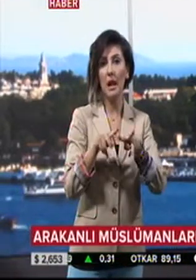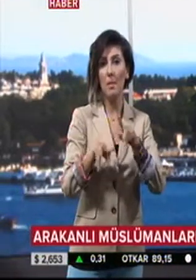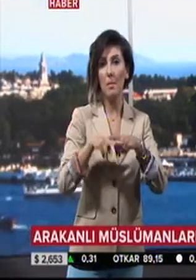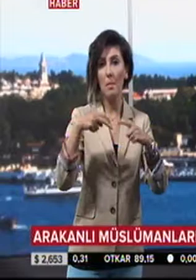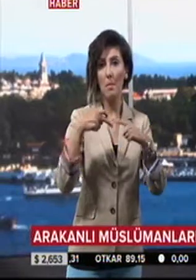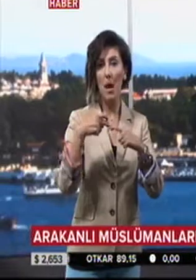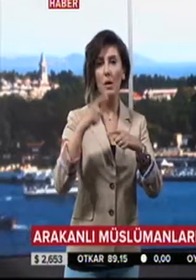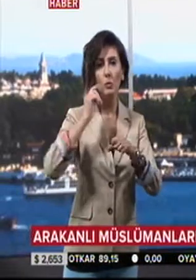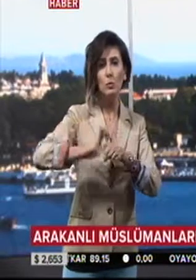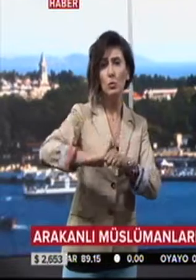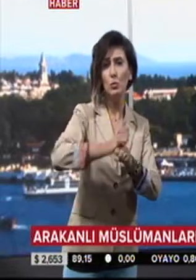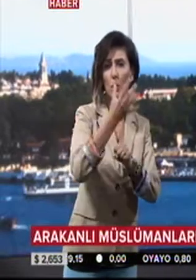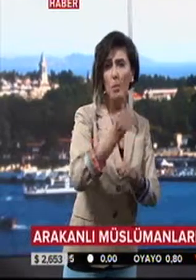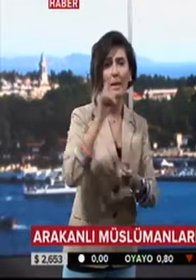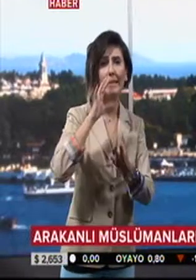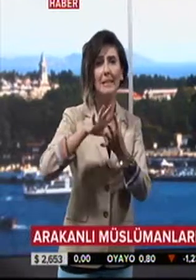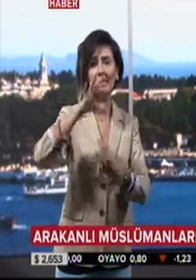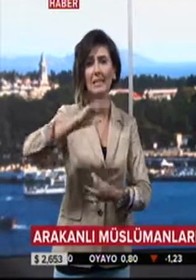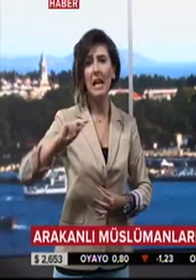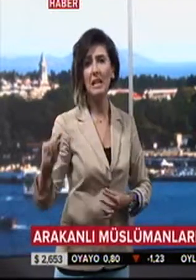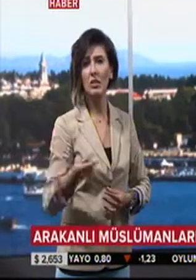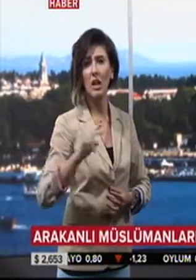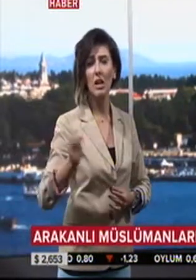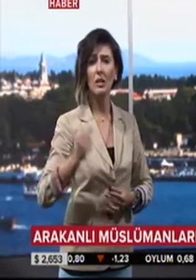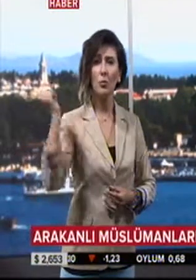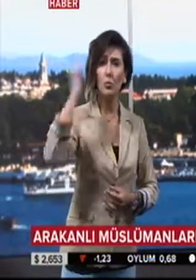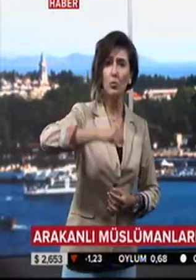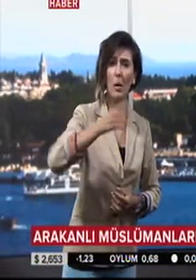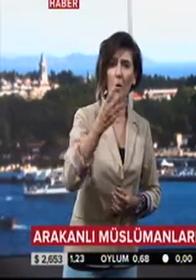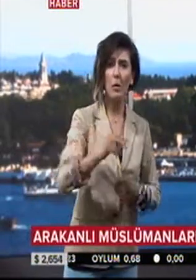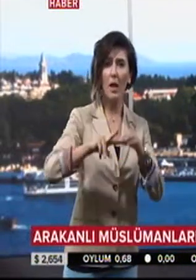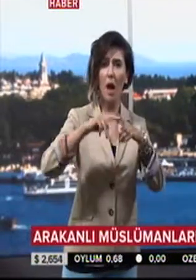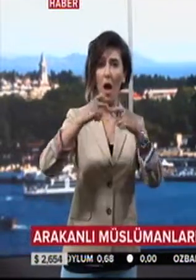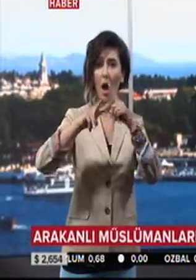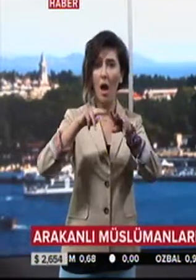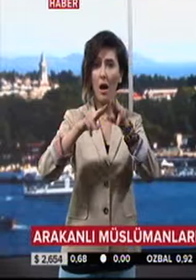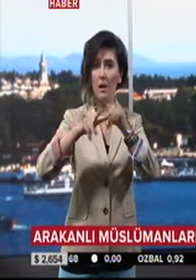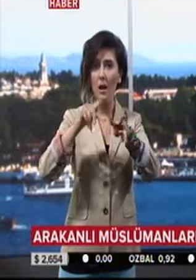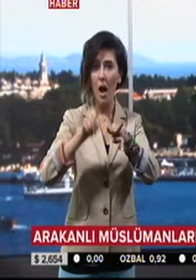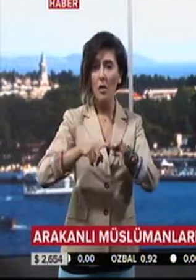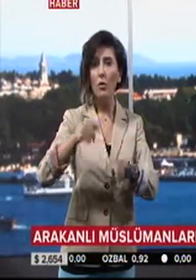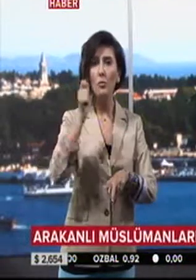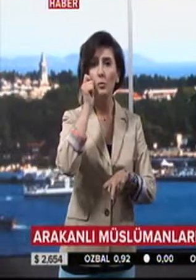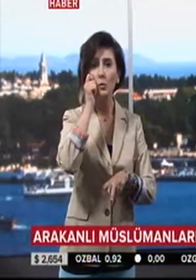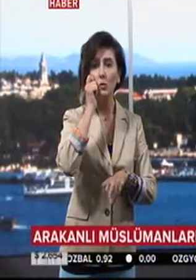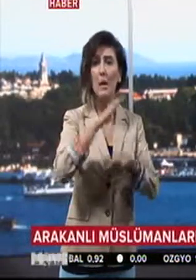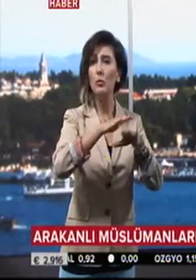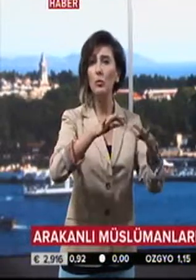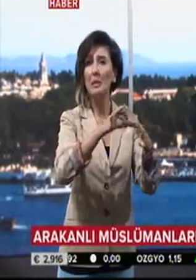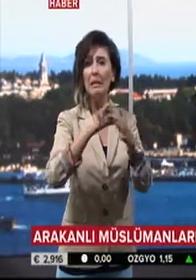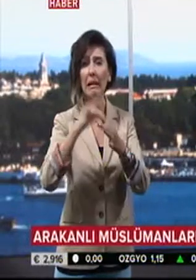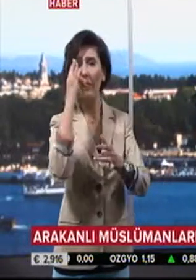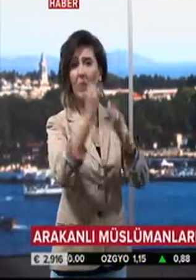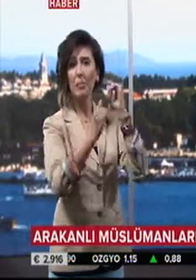Myanmar'da zulme uğrayan ve insan tacirlerinin tuzağına düşen Arakanlı Müslümanların durumuna ilişkin tepkiler